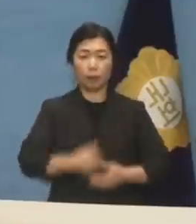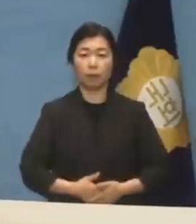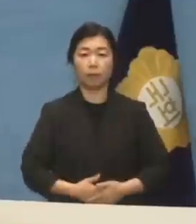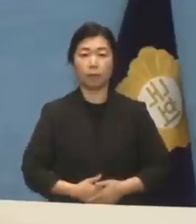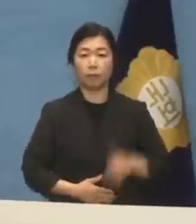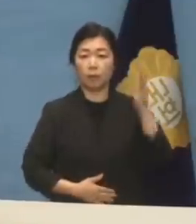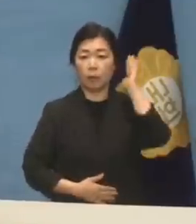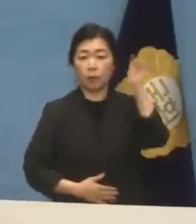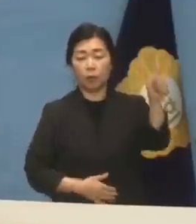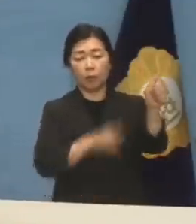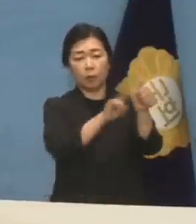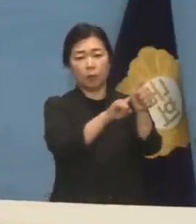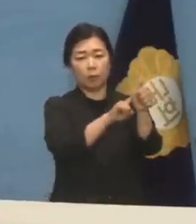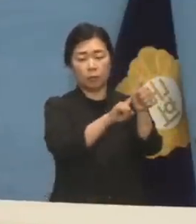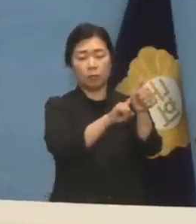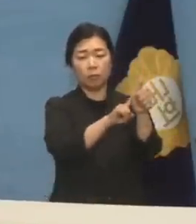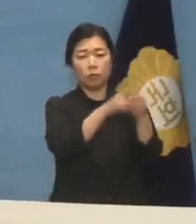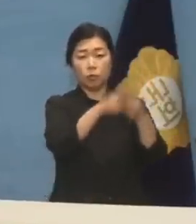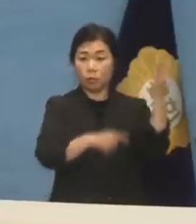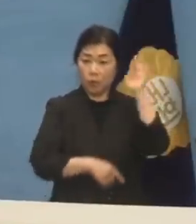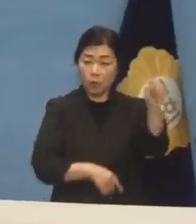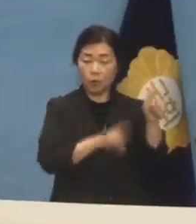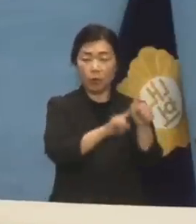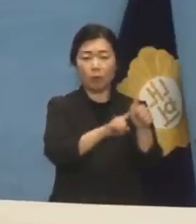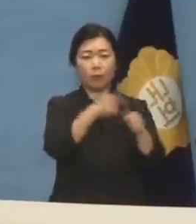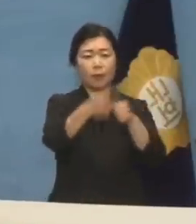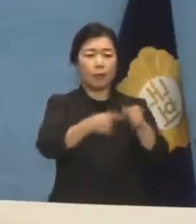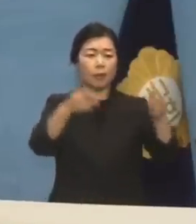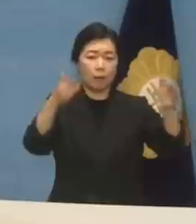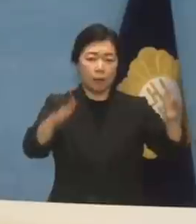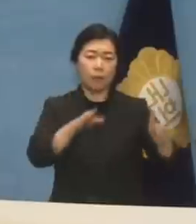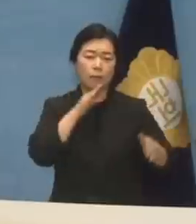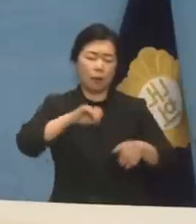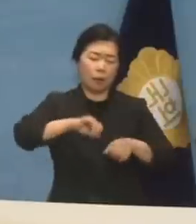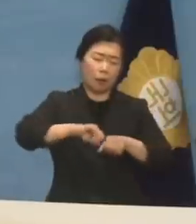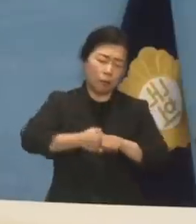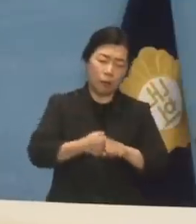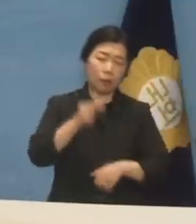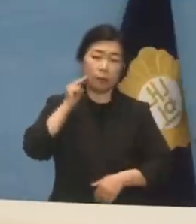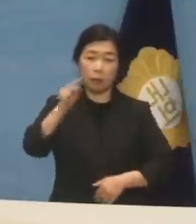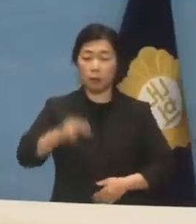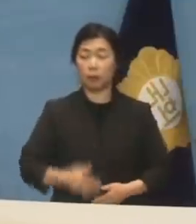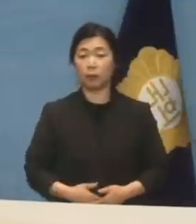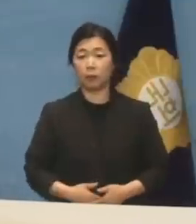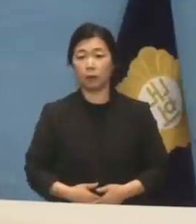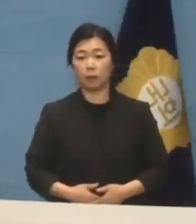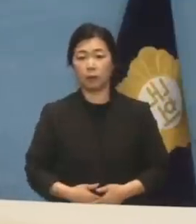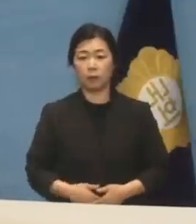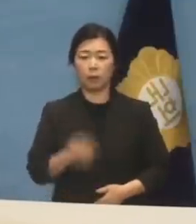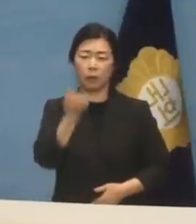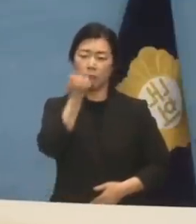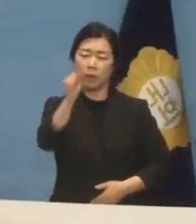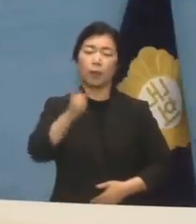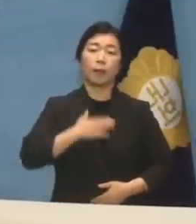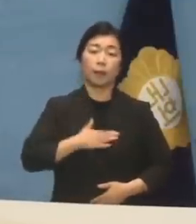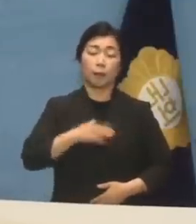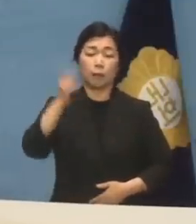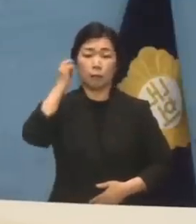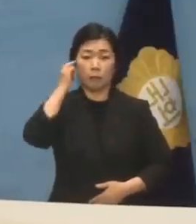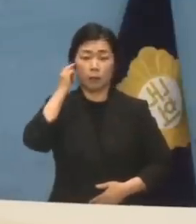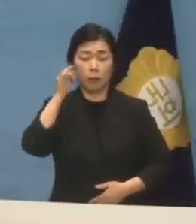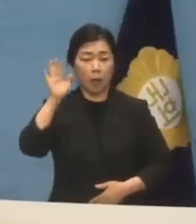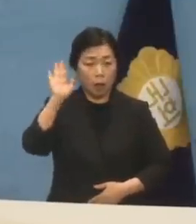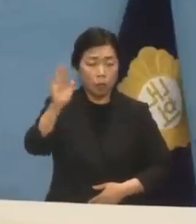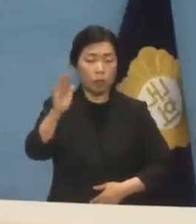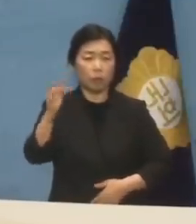윤석열이 집권한 지난 1년은 우리 모두에게 재앙이었습니다. 예견되었던 바입니다. 이 재앙이 어떤 더큰 비극을